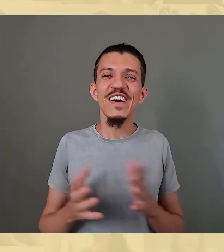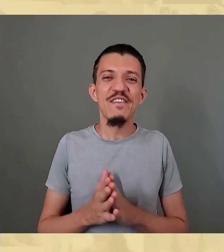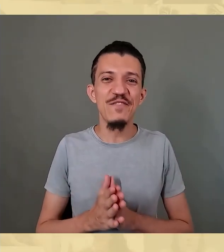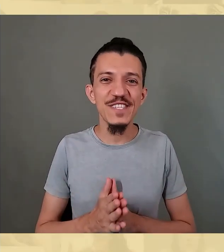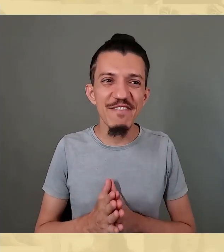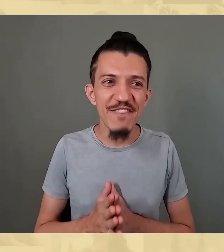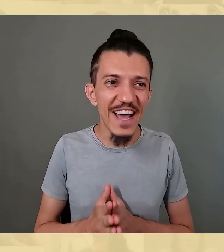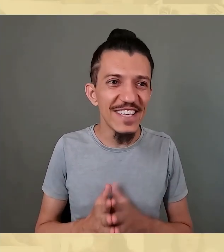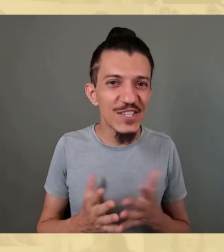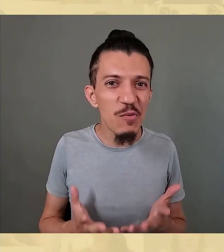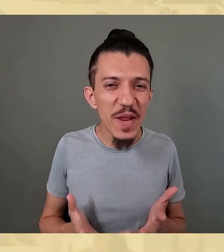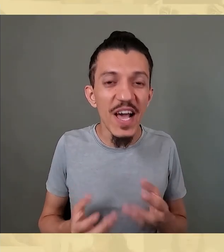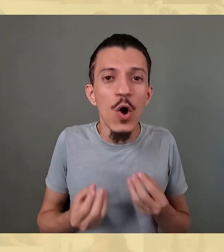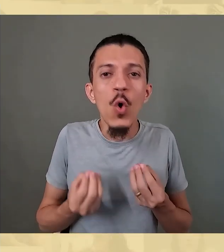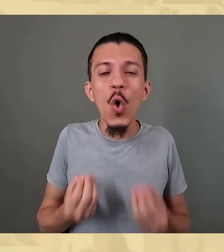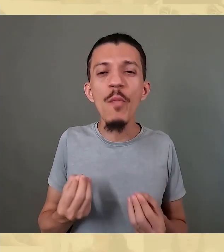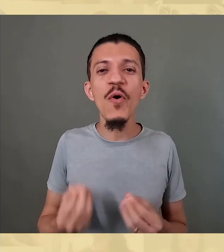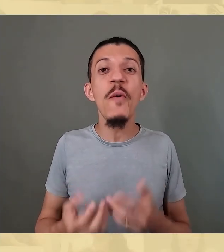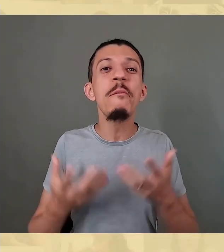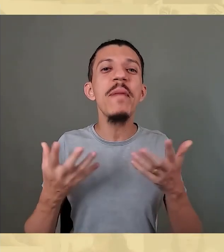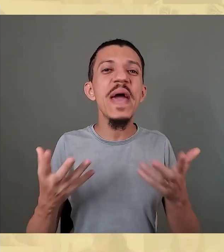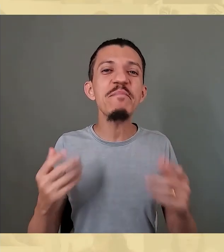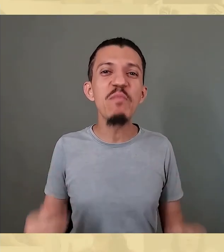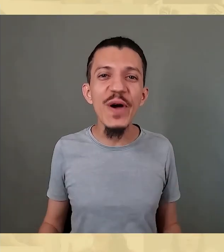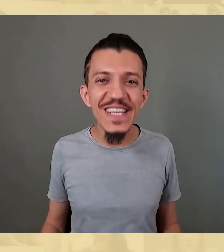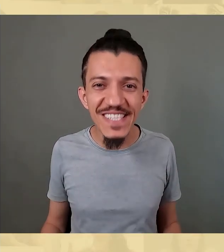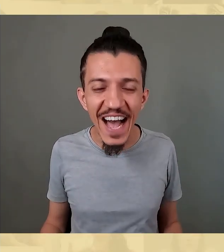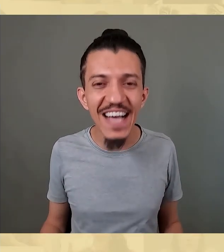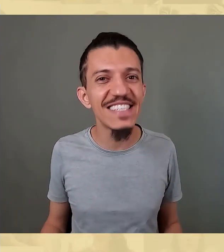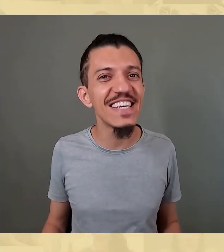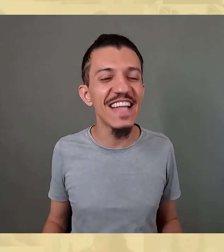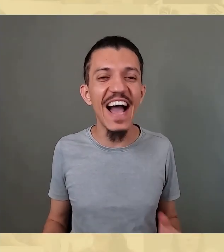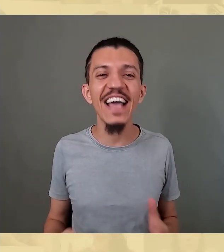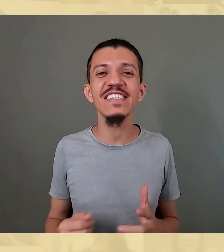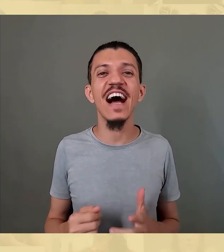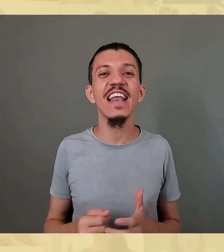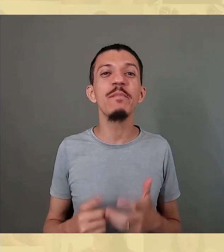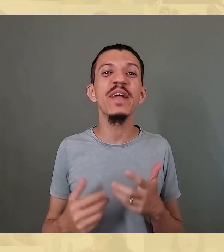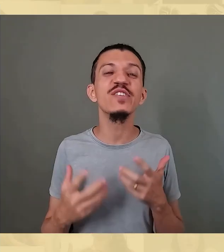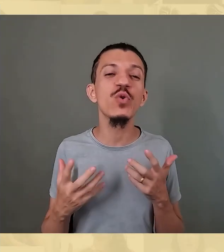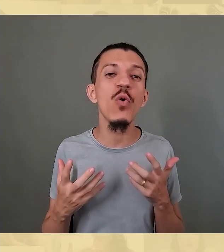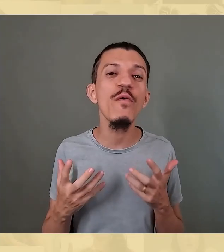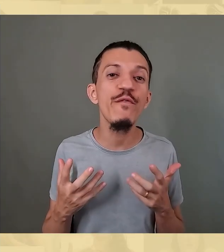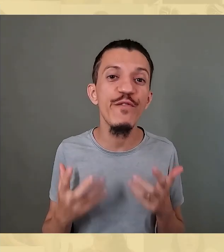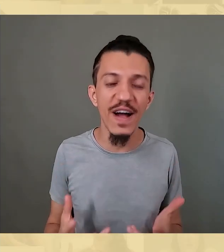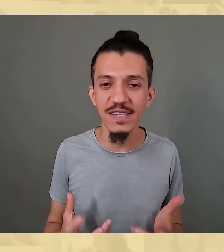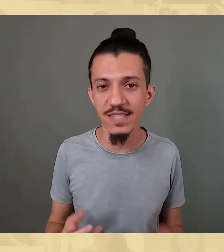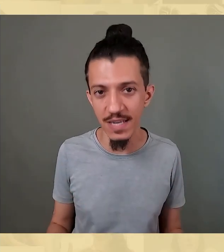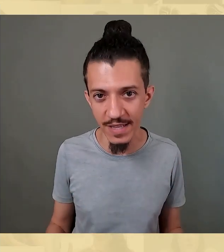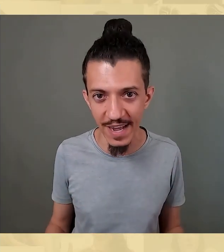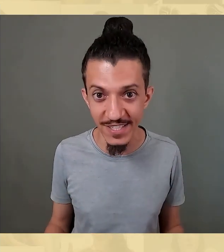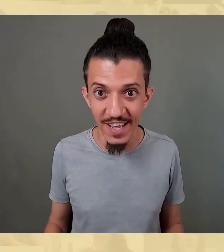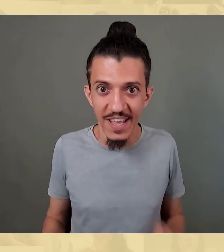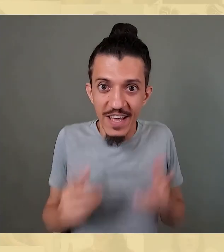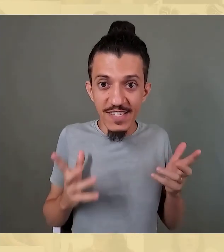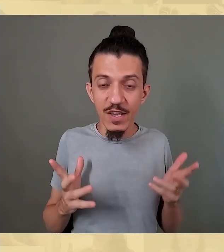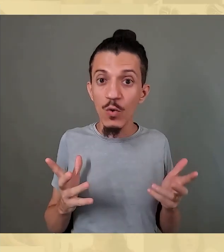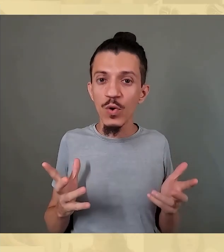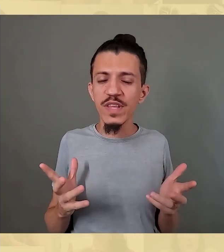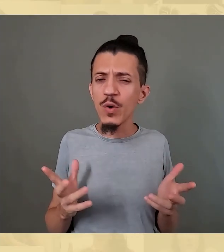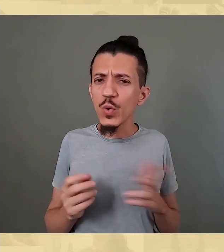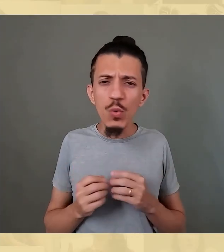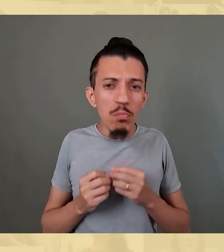E agora você vai descobrir como memorizar sinais da Libras com facilidade. Esse